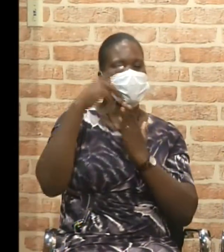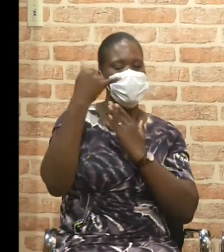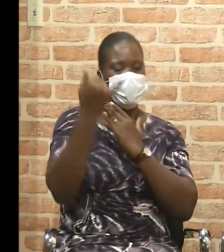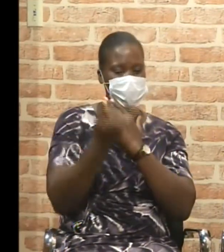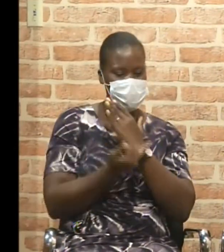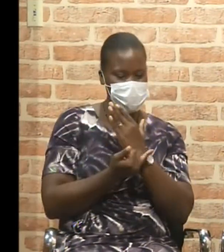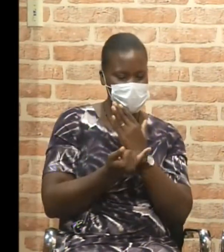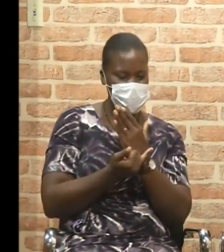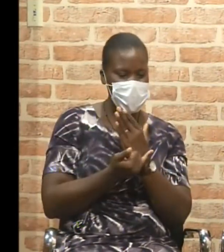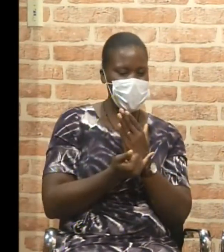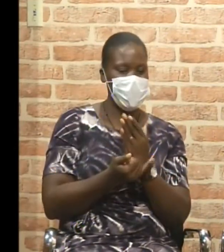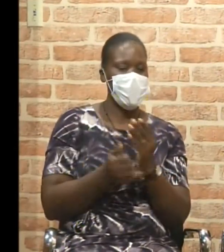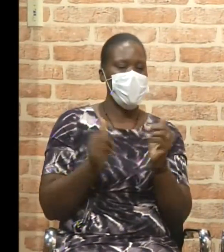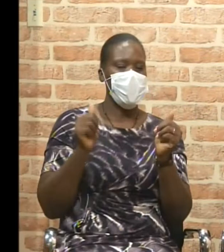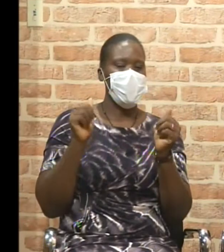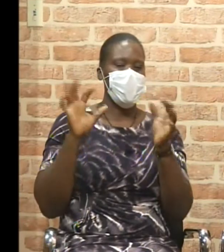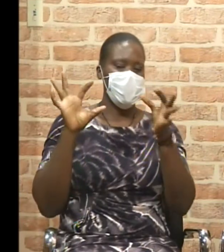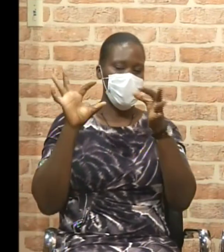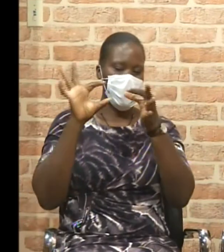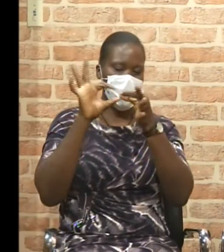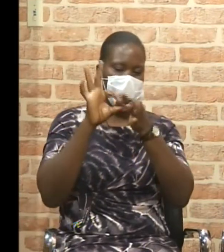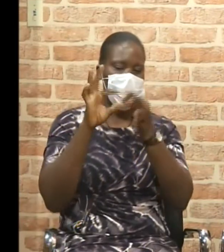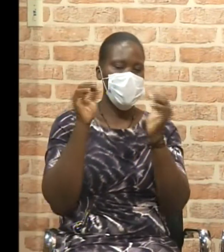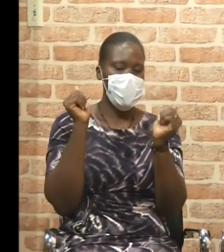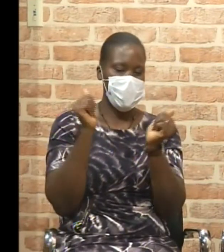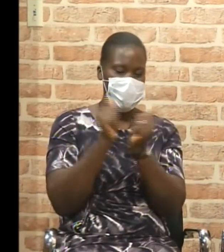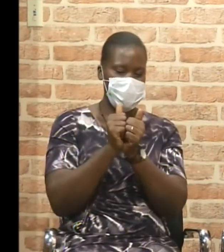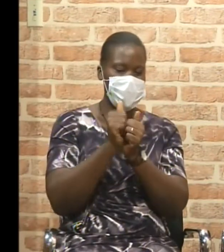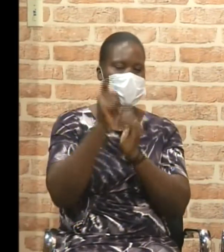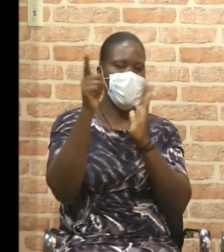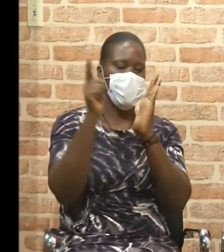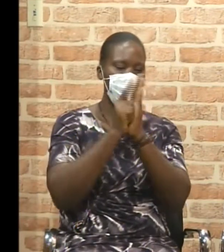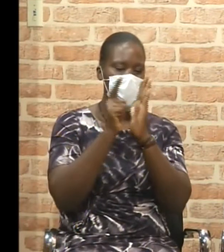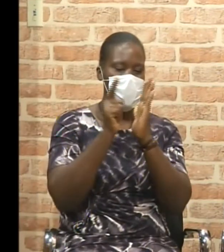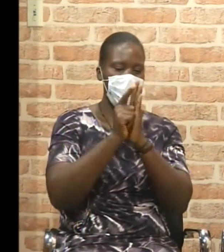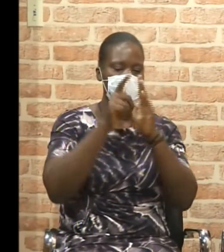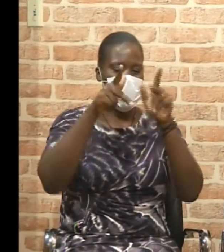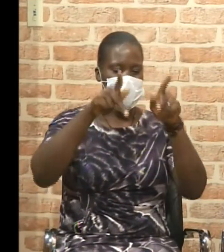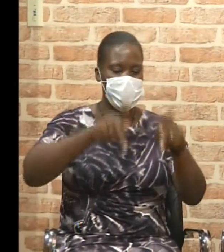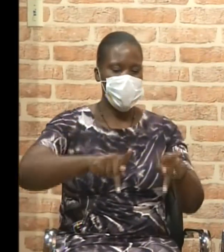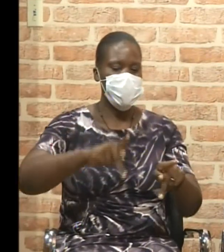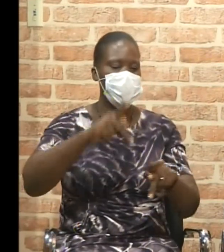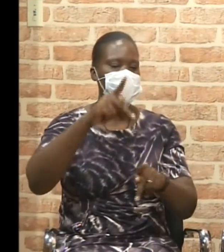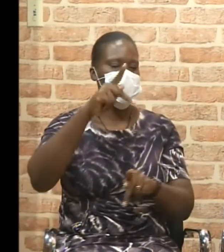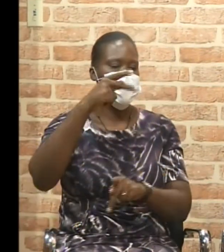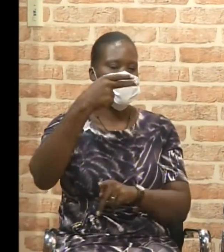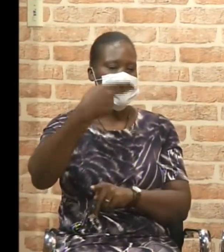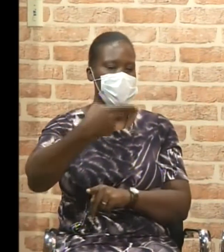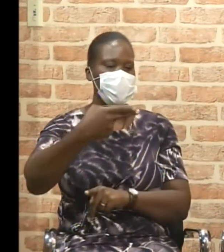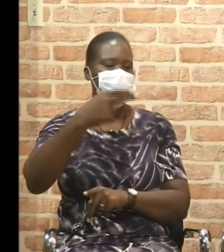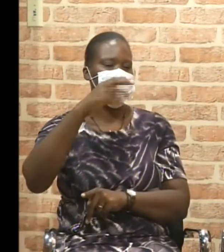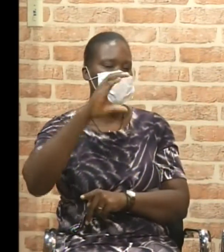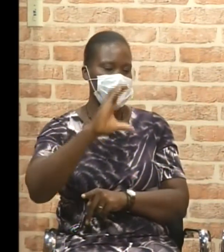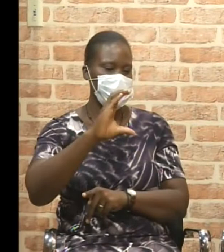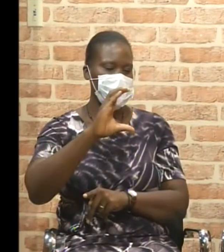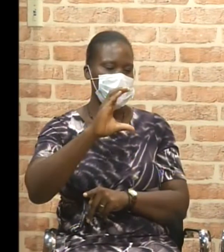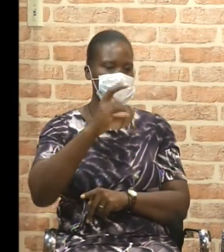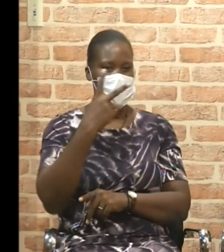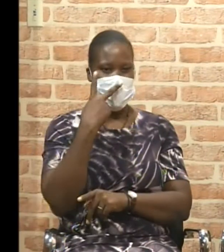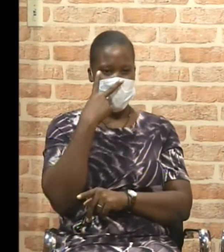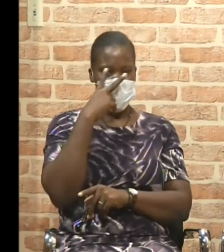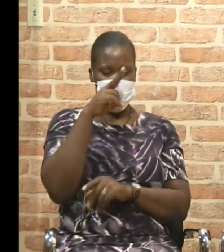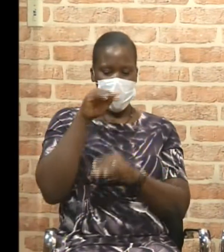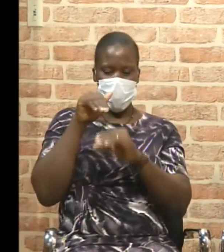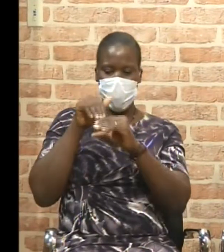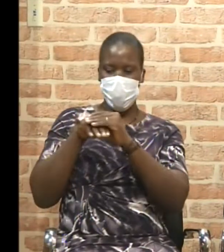avec l'amendement loi portant sur l'intégration des handicapés. Parce que nous-mêmes, nous avons gardé la logique inclusion.